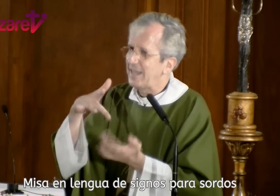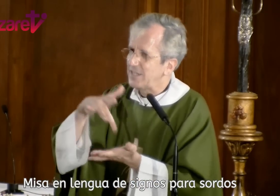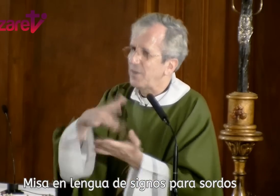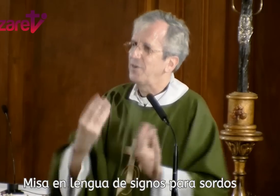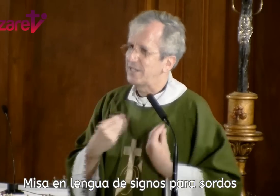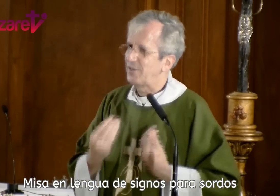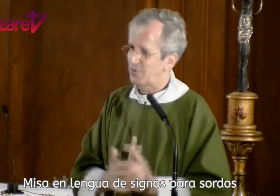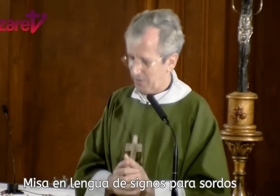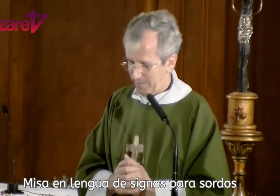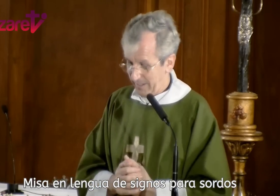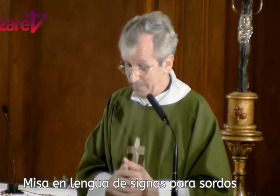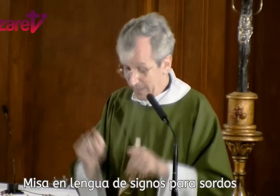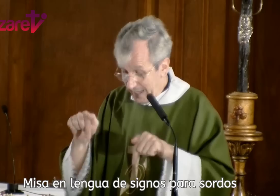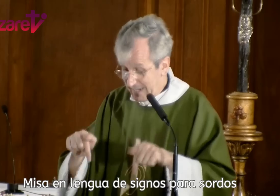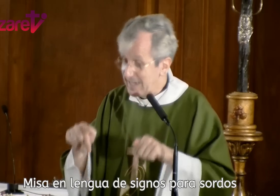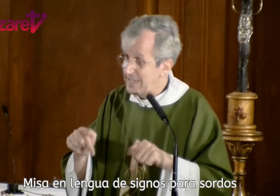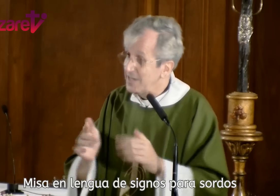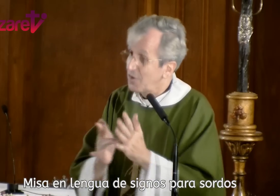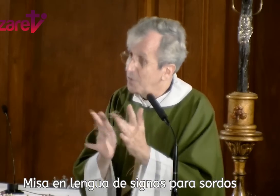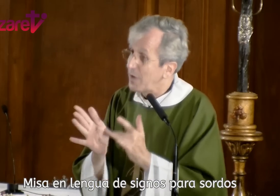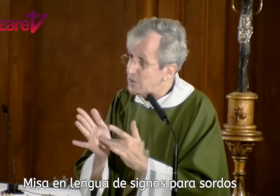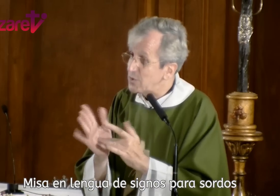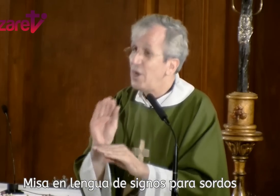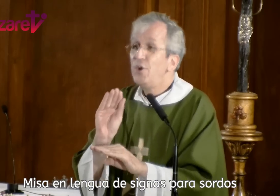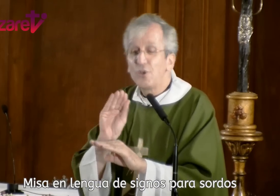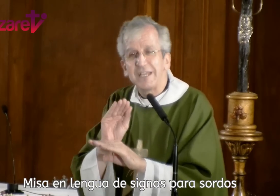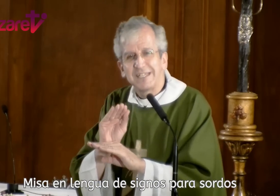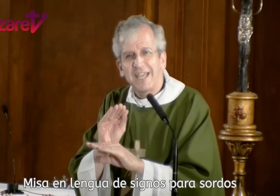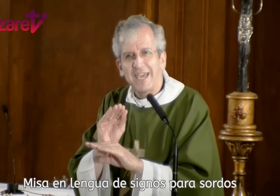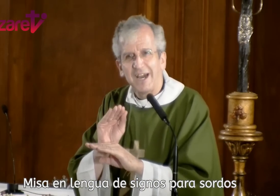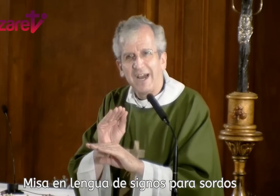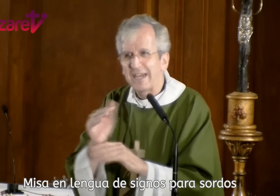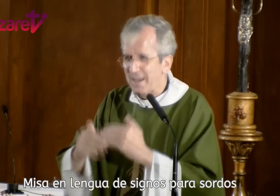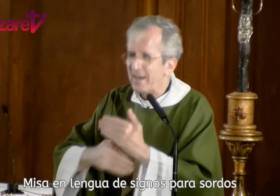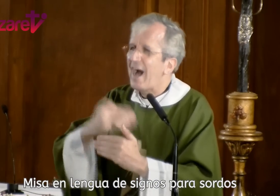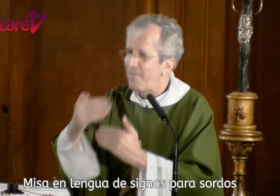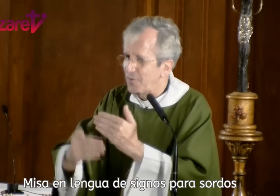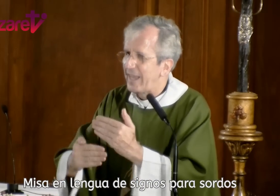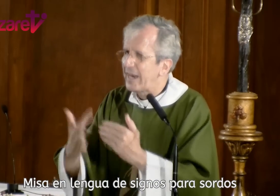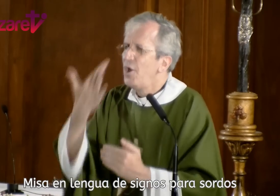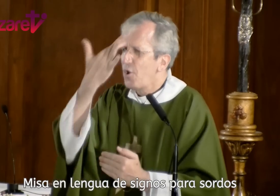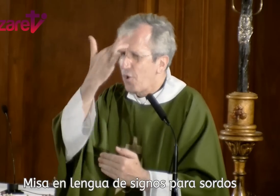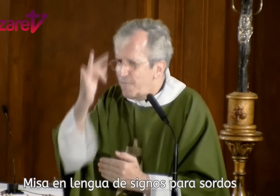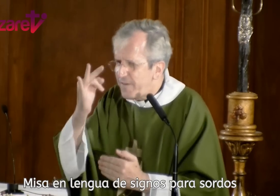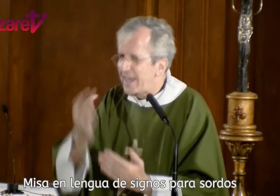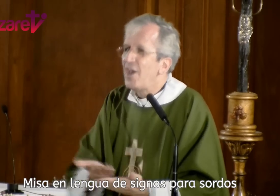de las situaciones que nos toque vivir. Es así como Jesús nos enseña a saber afrontar con fe,